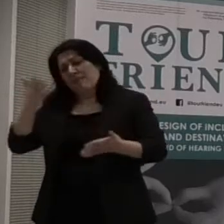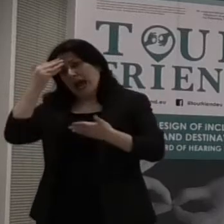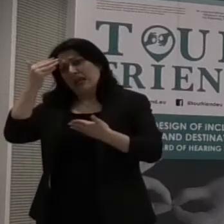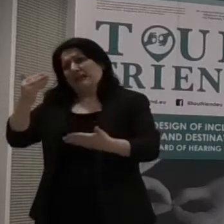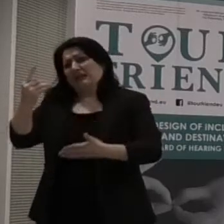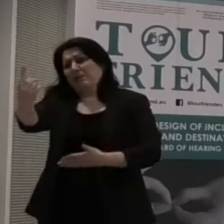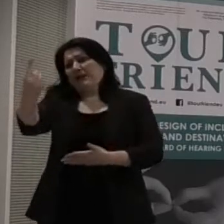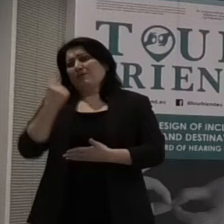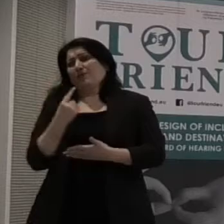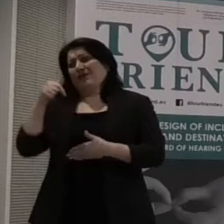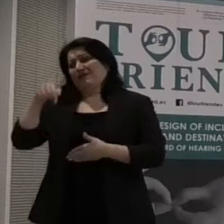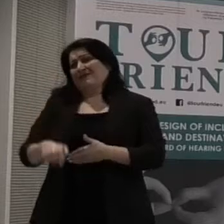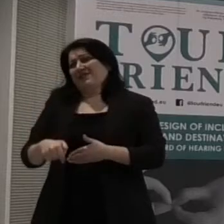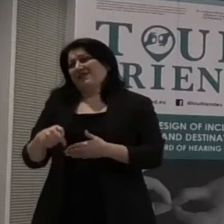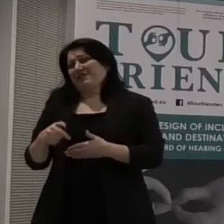εδώ.